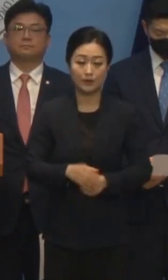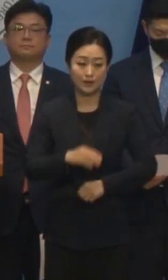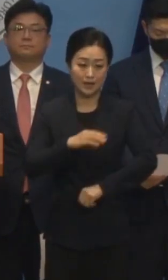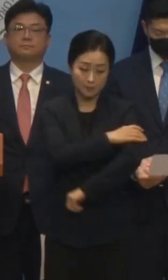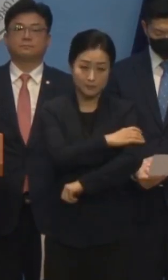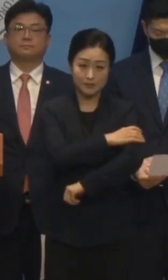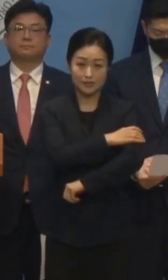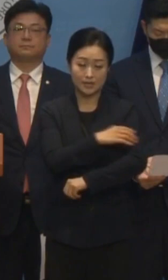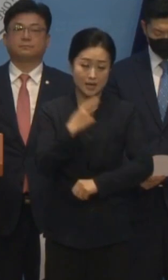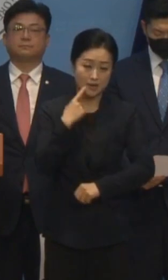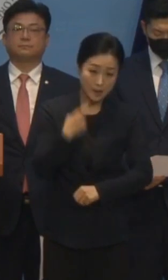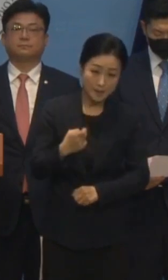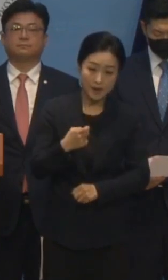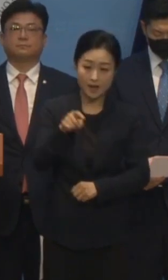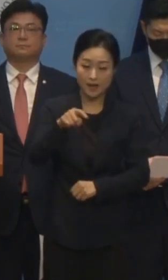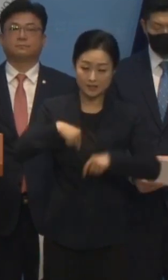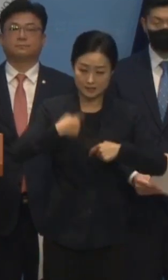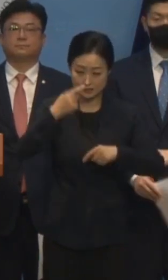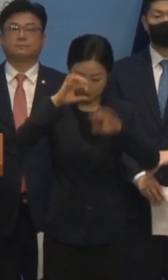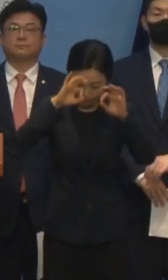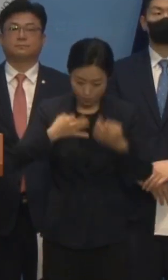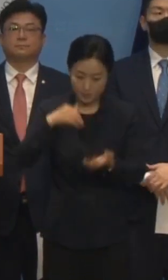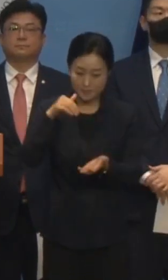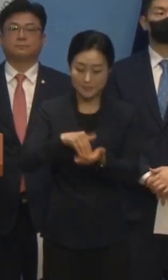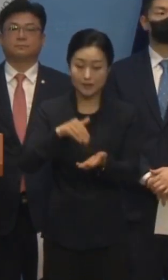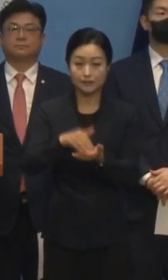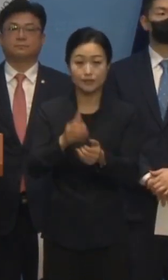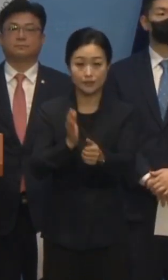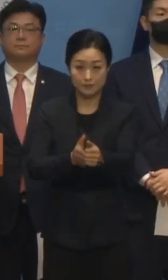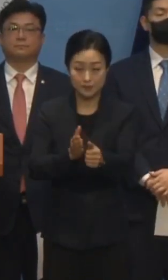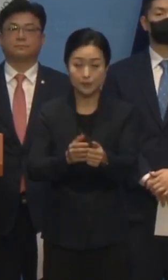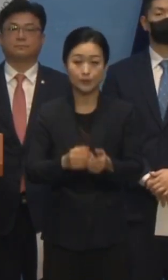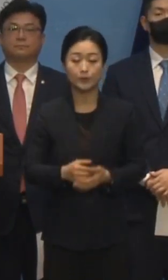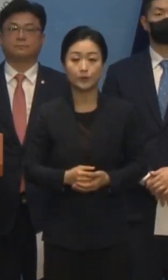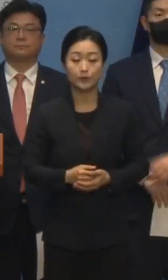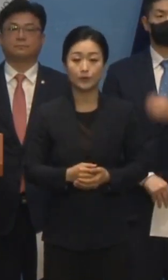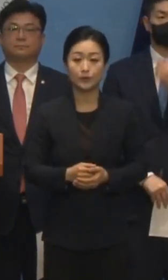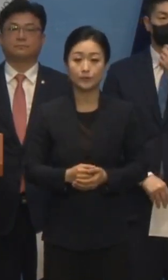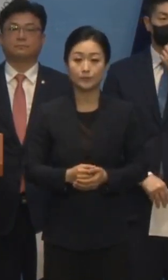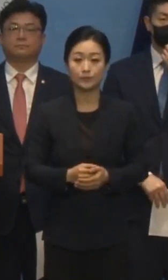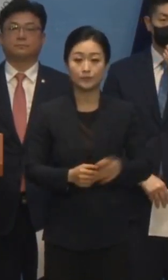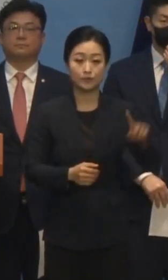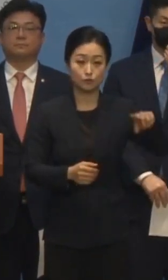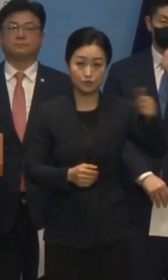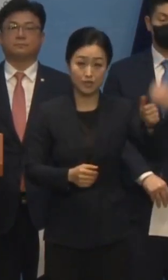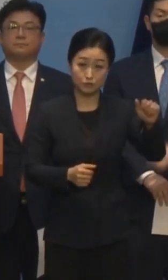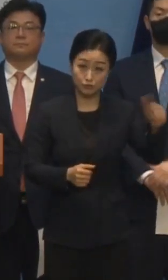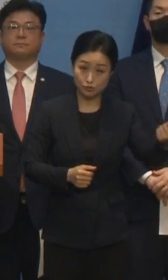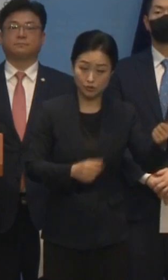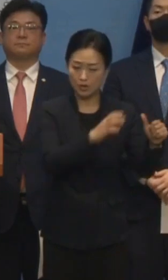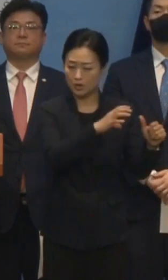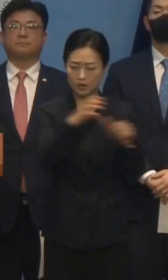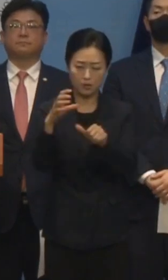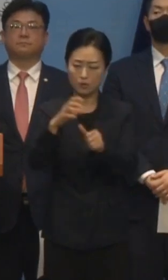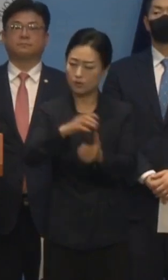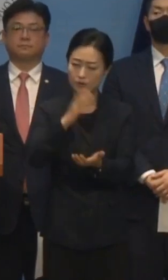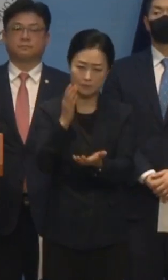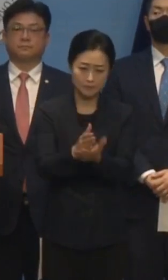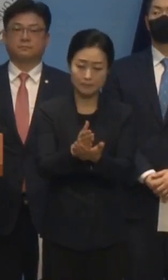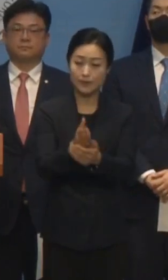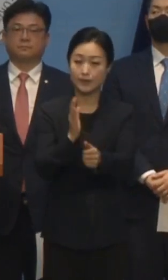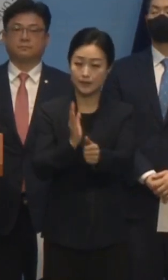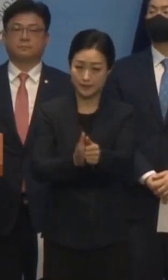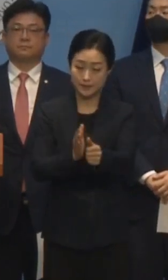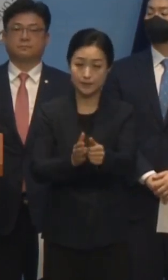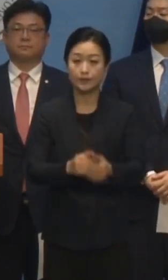대한 자기 반성이 먼저입니다. 더 이상 고인의 안타까운 죽음을 정쟁으로